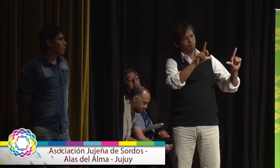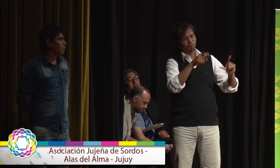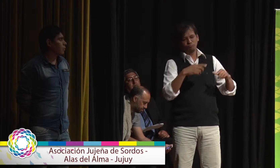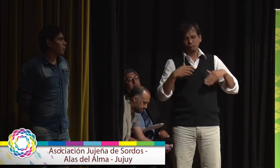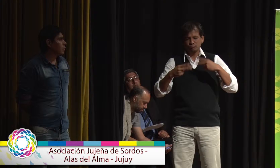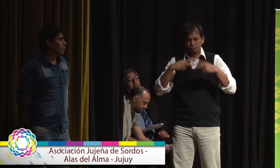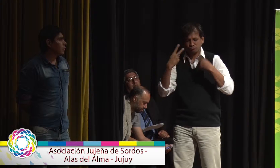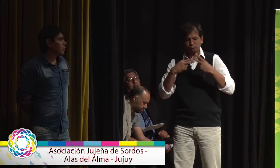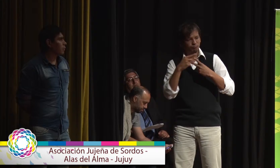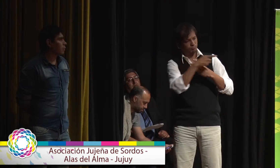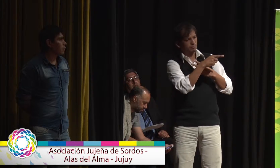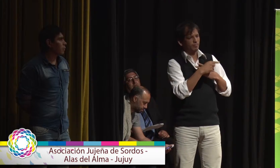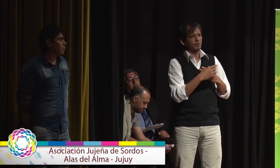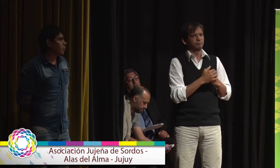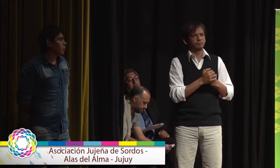que necesitamos es